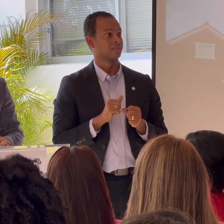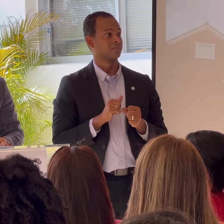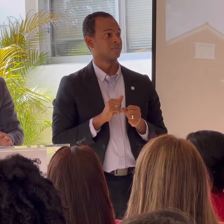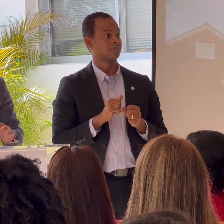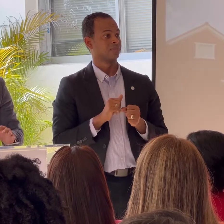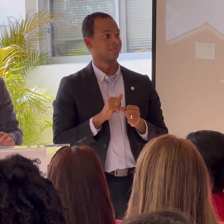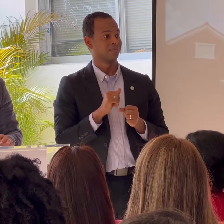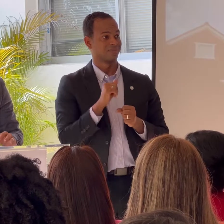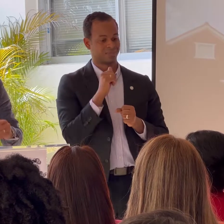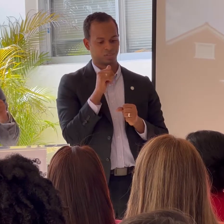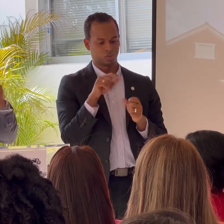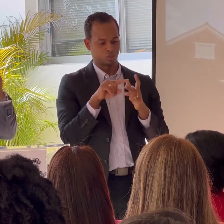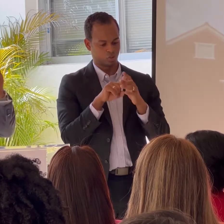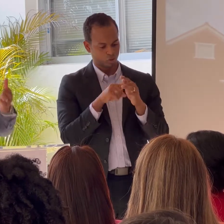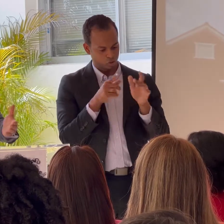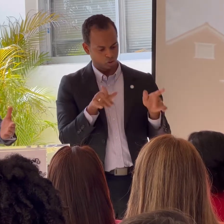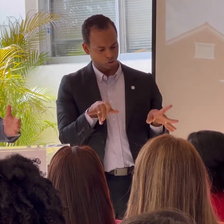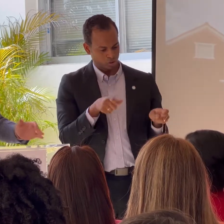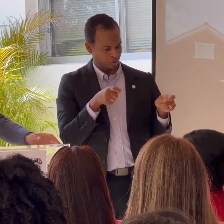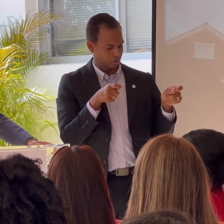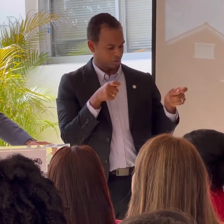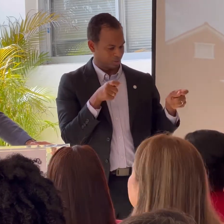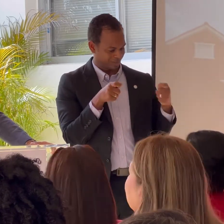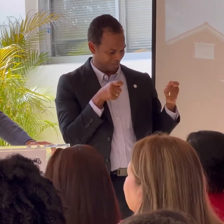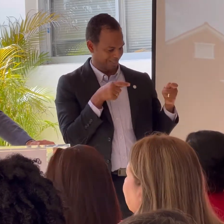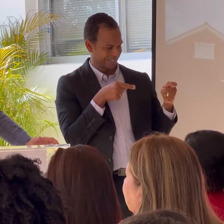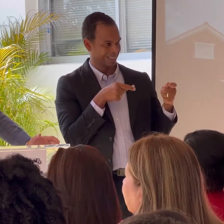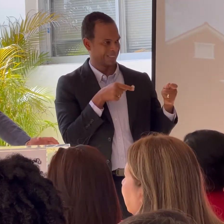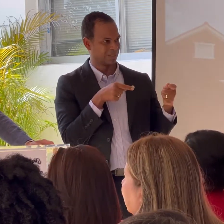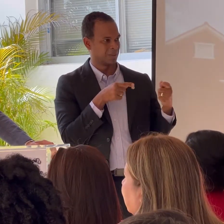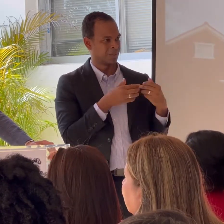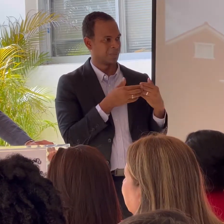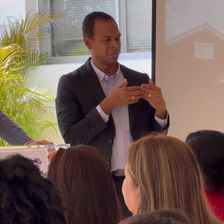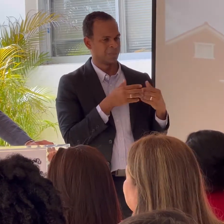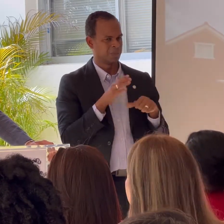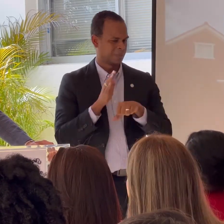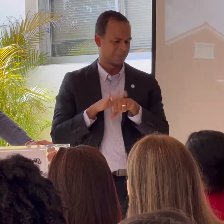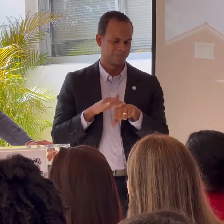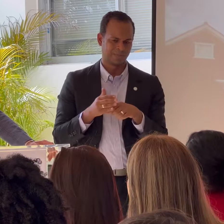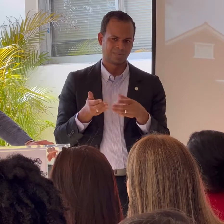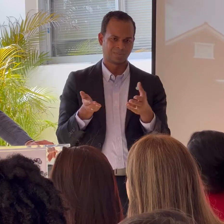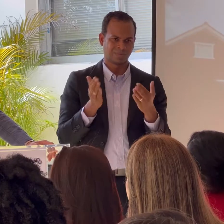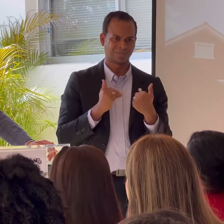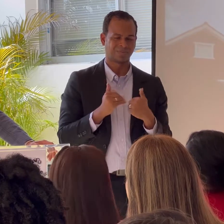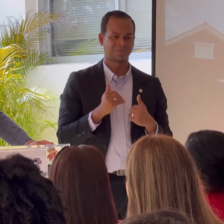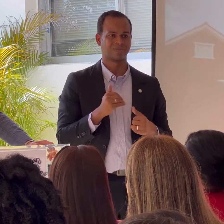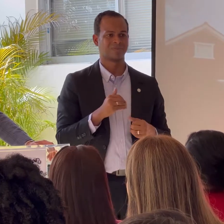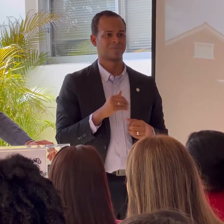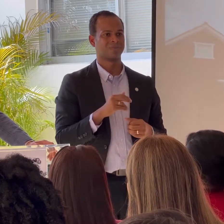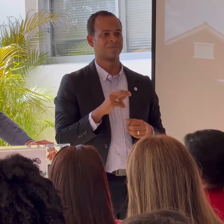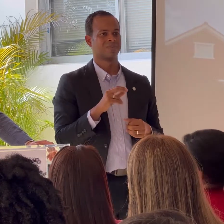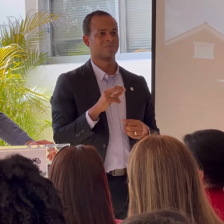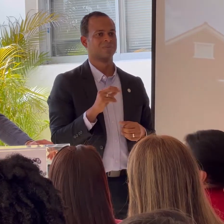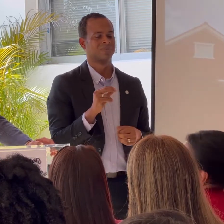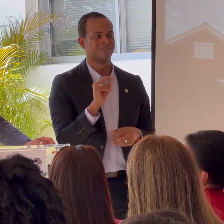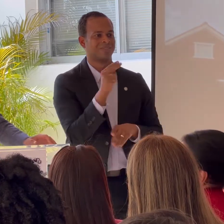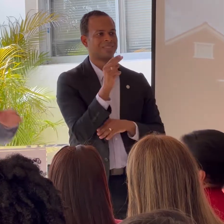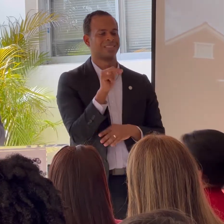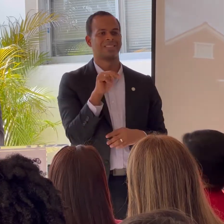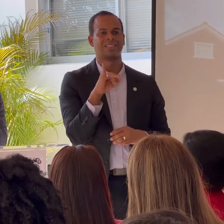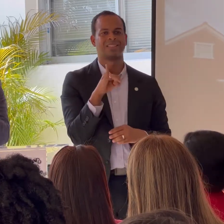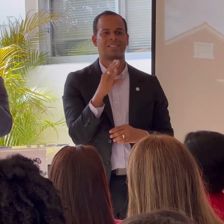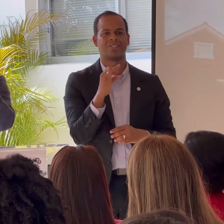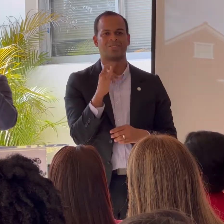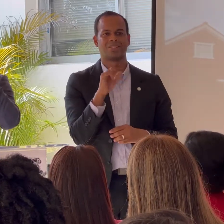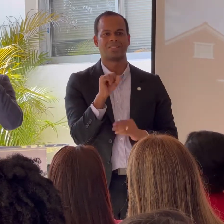recién entrando al gobierno, nos llamó al hostal Nicolás de Obando y me